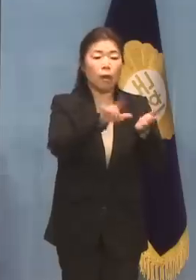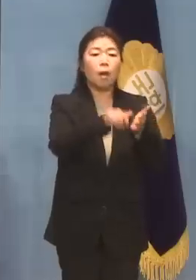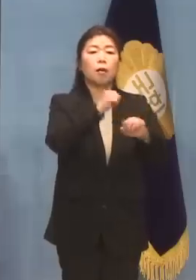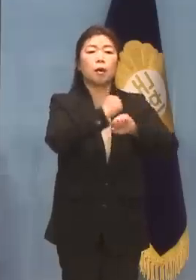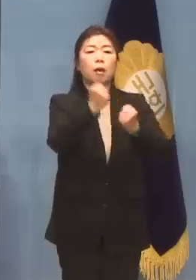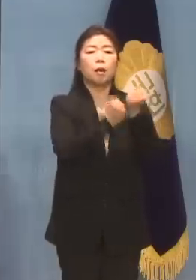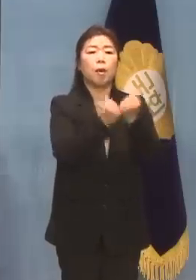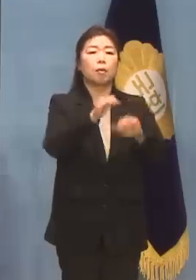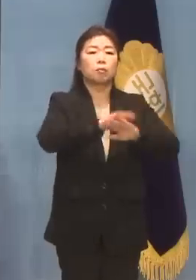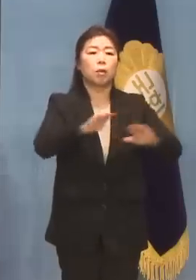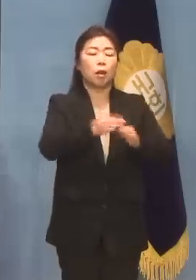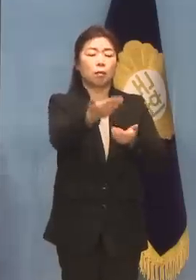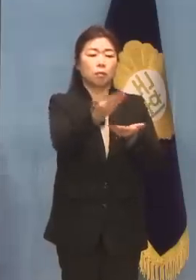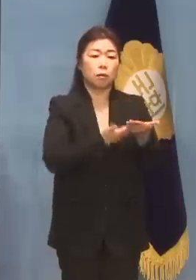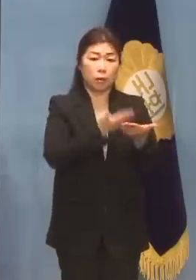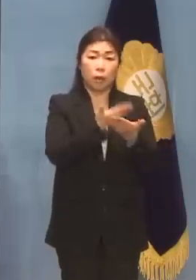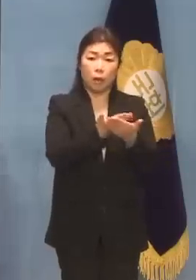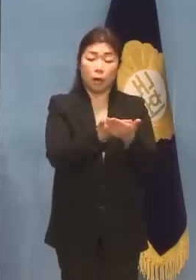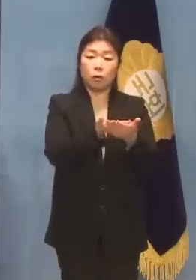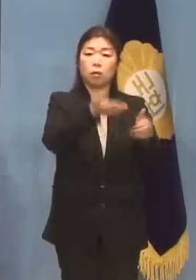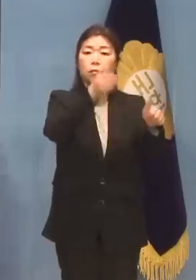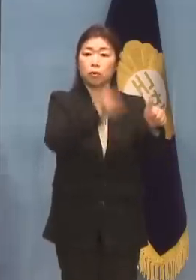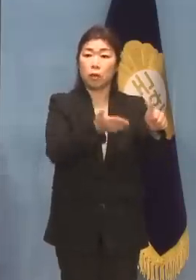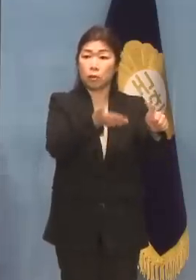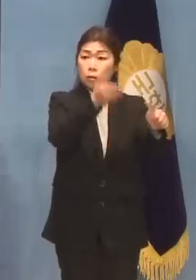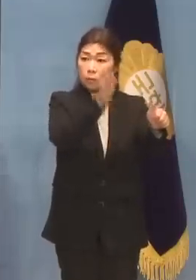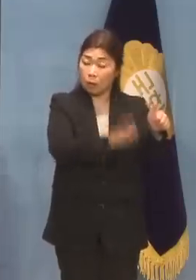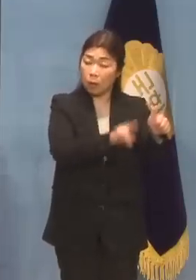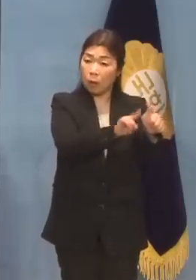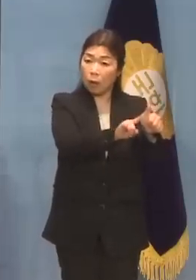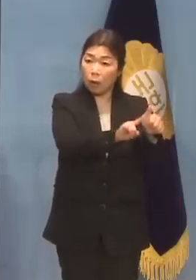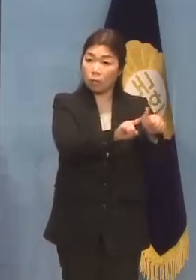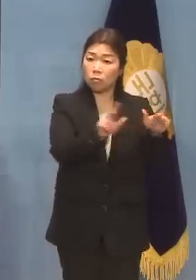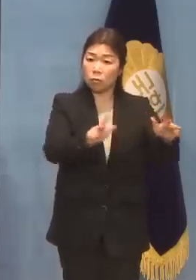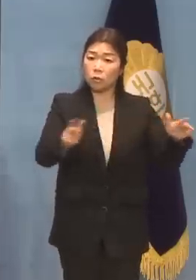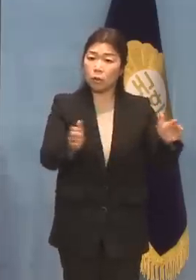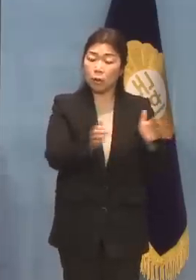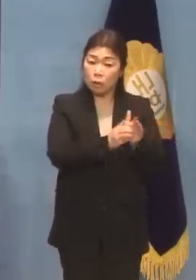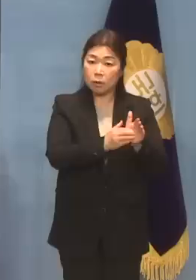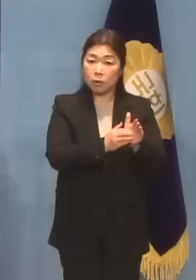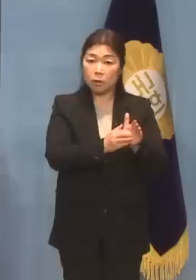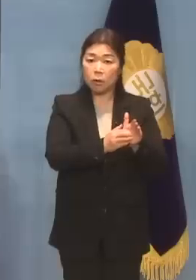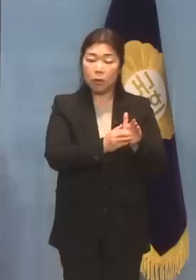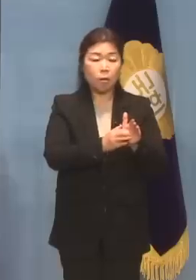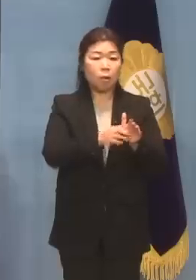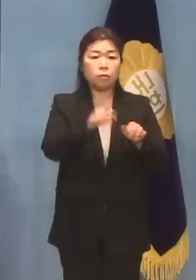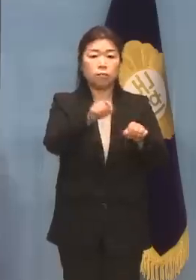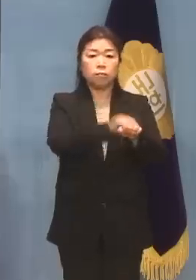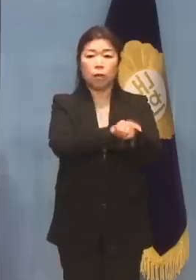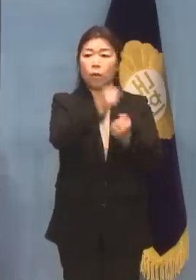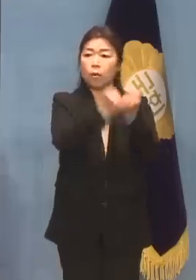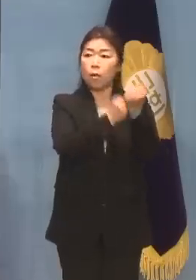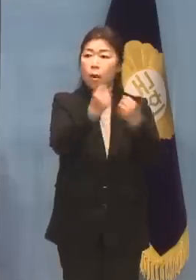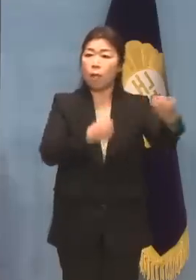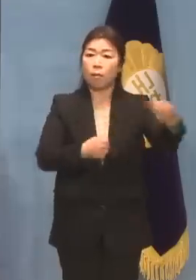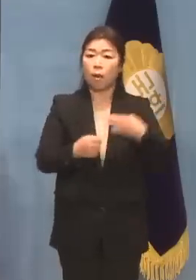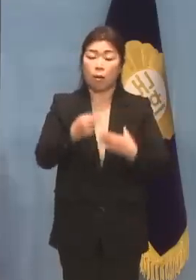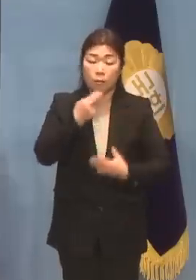차례 했고요. 근데 그것에 대해서 김기현 의원은 제대로 된 해명을 하지는